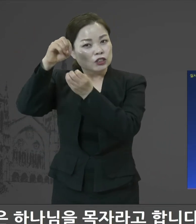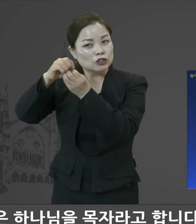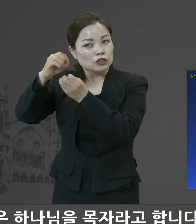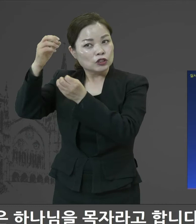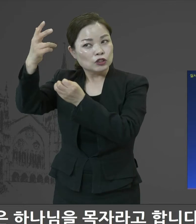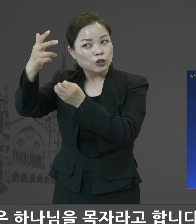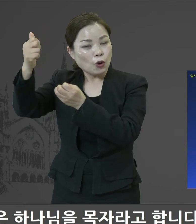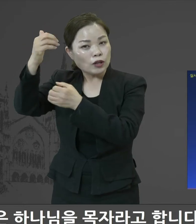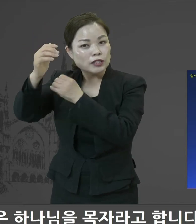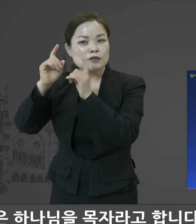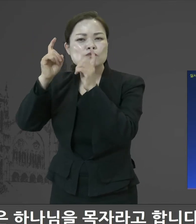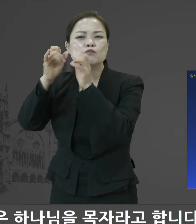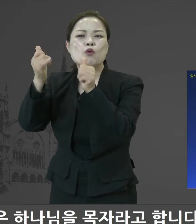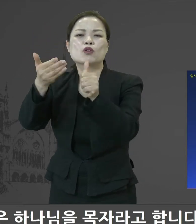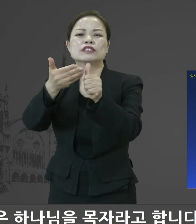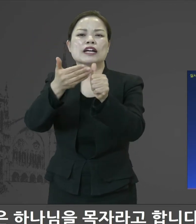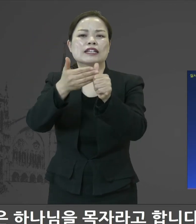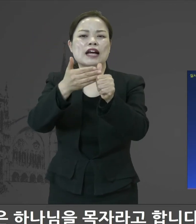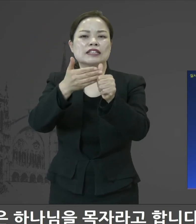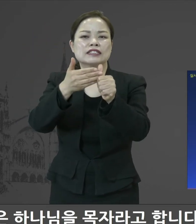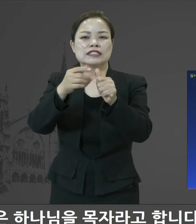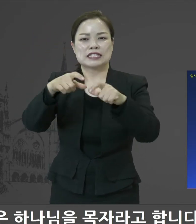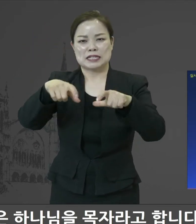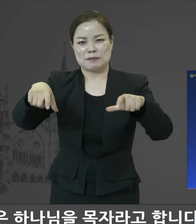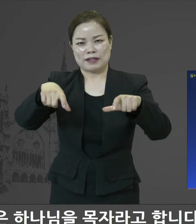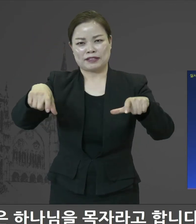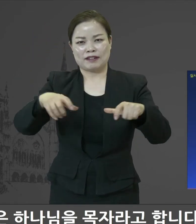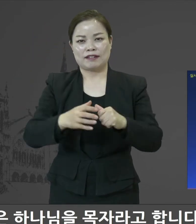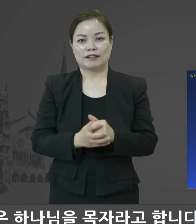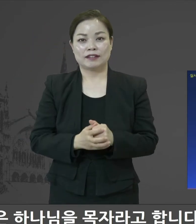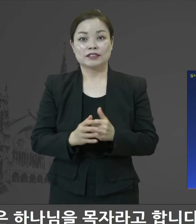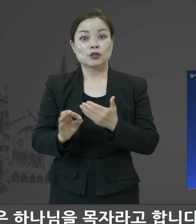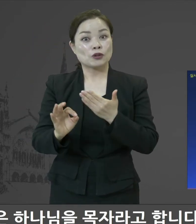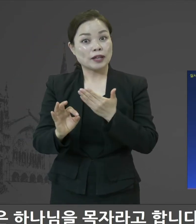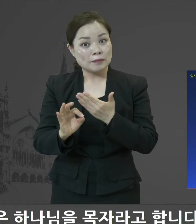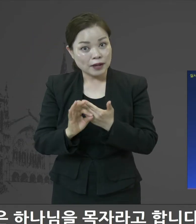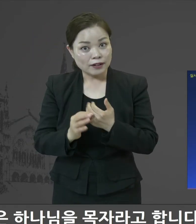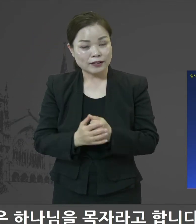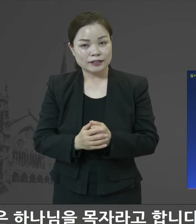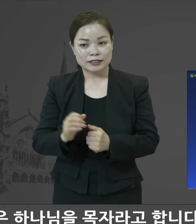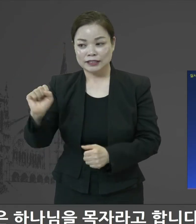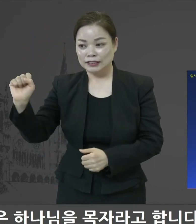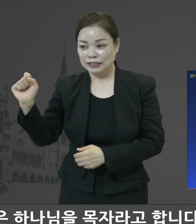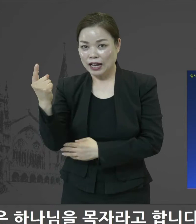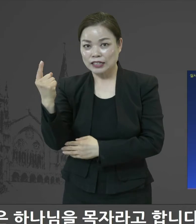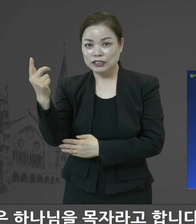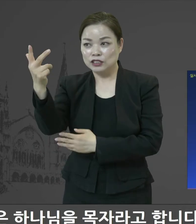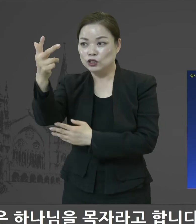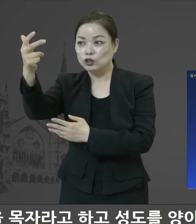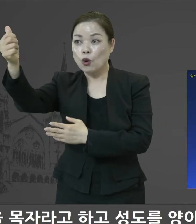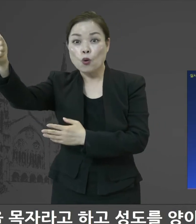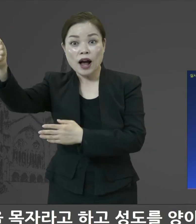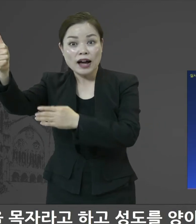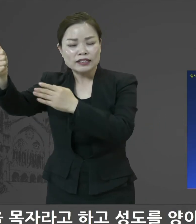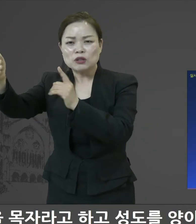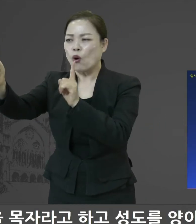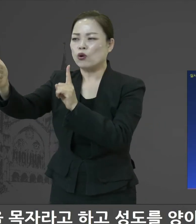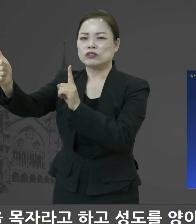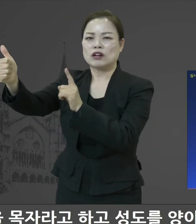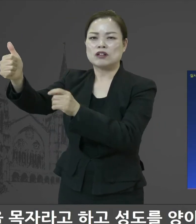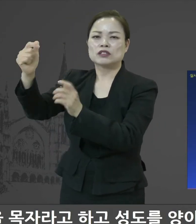하고 성도들 양이라고 하는 것은 아주 일반적입니다. 그렇다면 다윗이 고백하는 여호와 하나님은